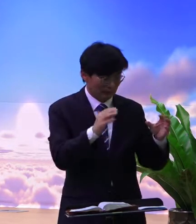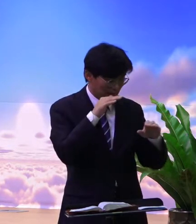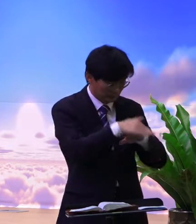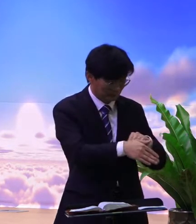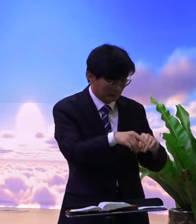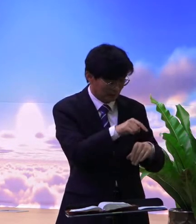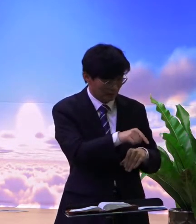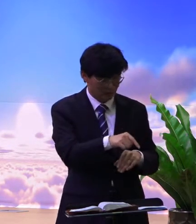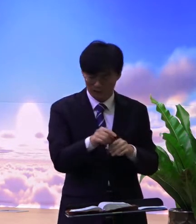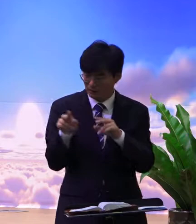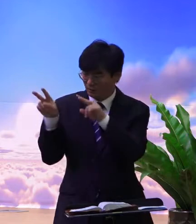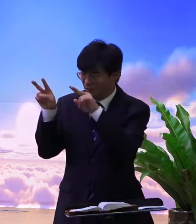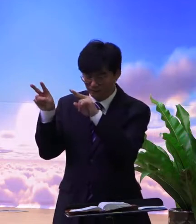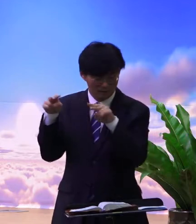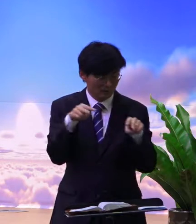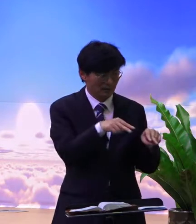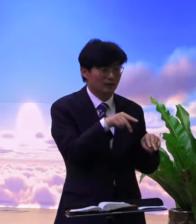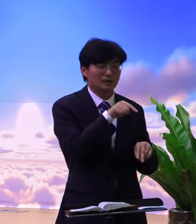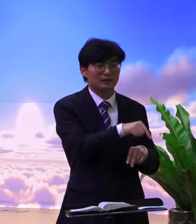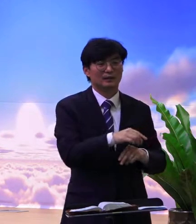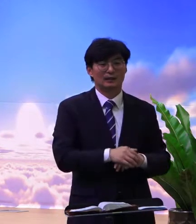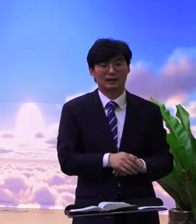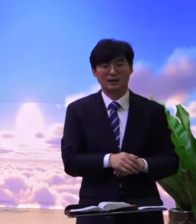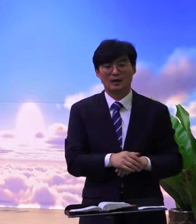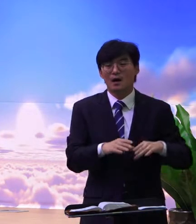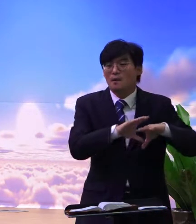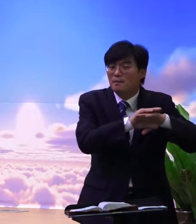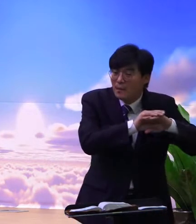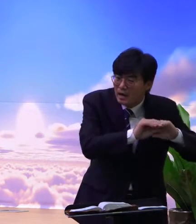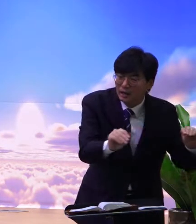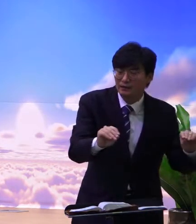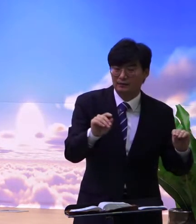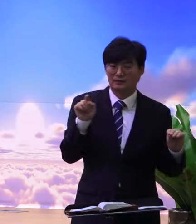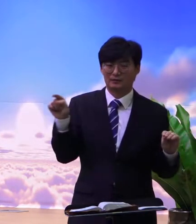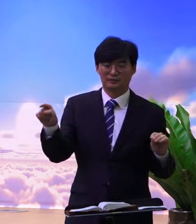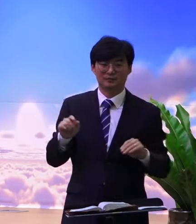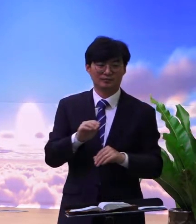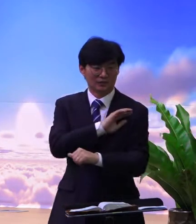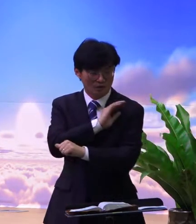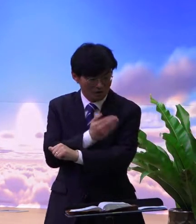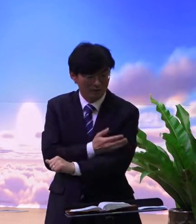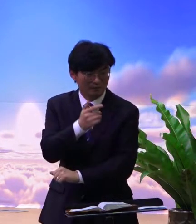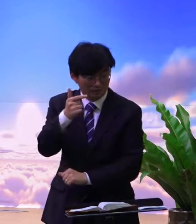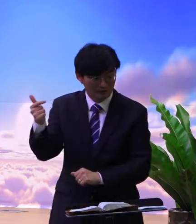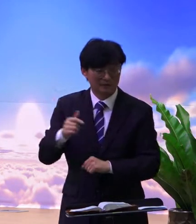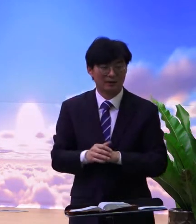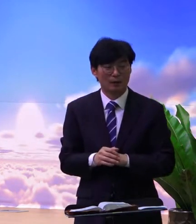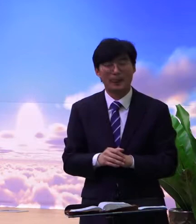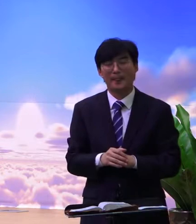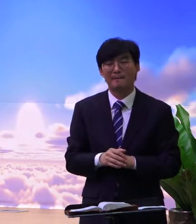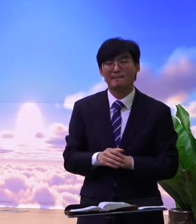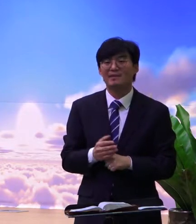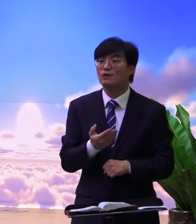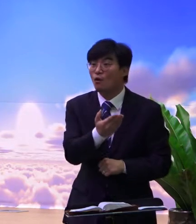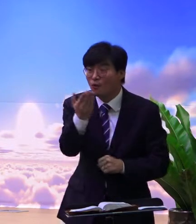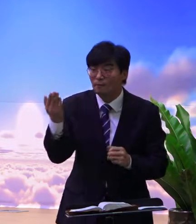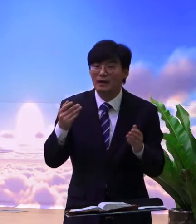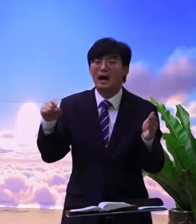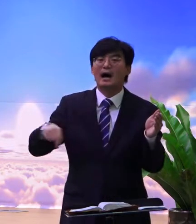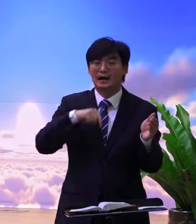합니다. 그러면 여러분 중심에 같이 계시고 여러분 삶에 계신 성령님께서 여러분